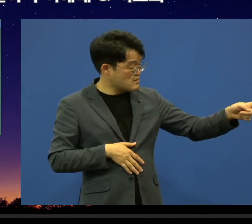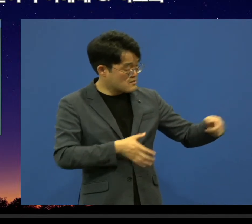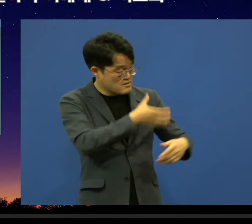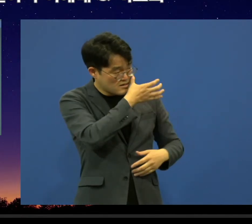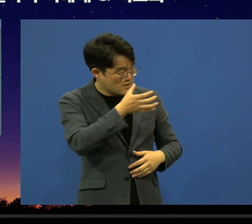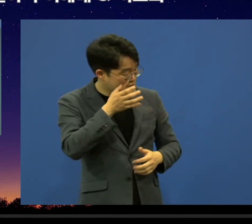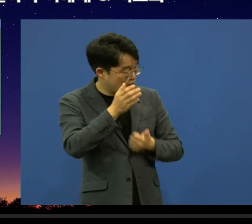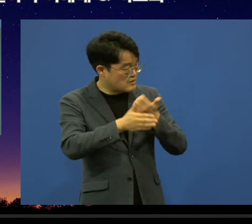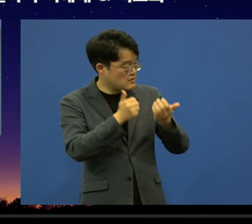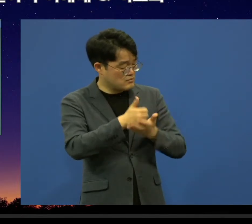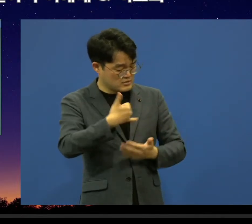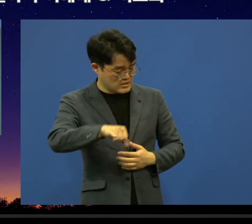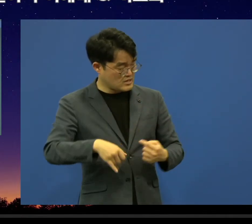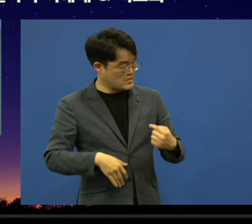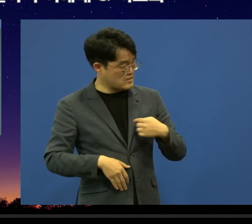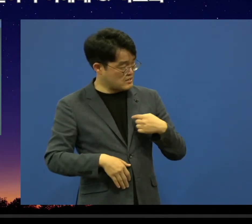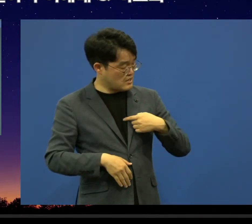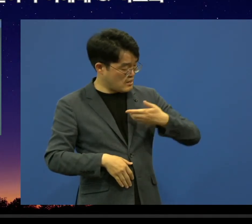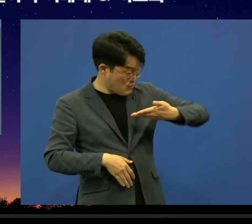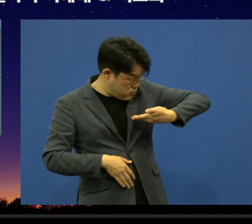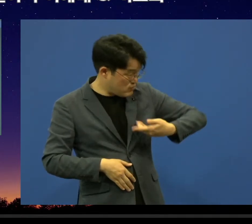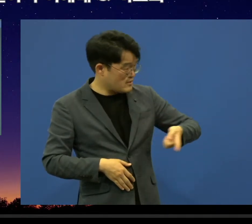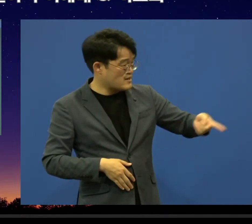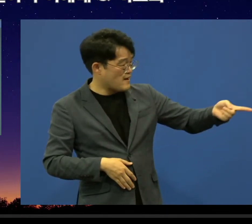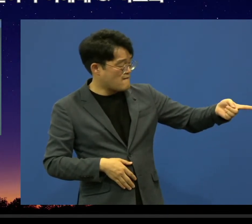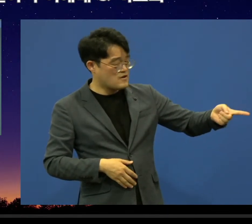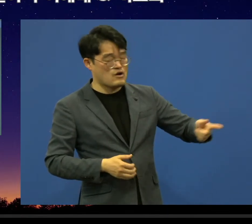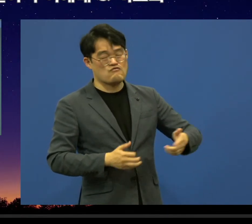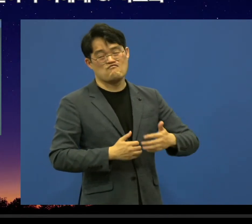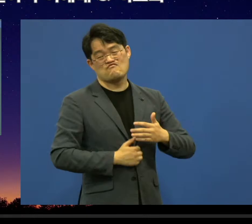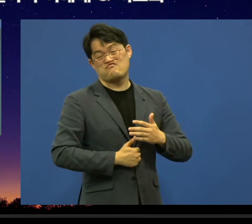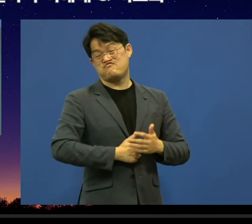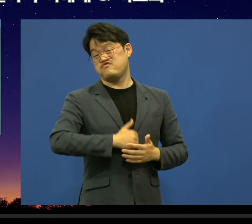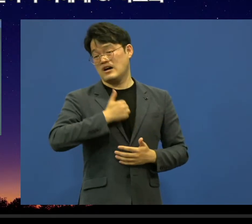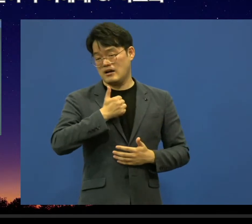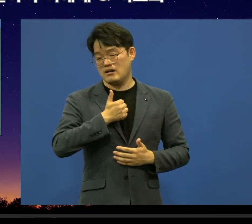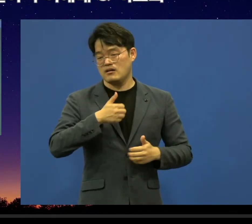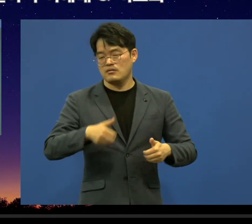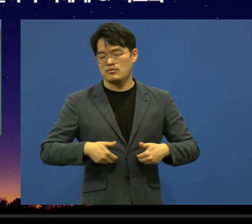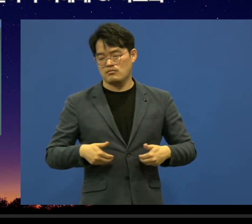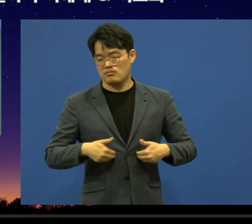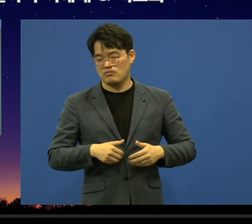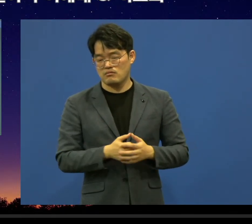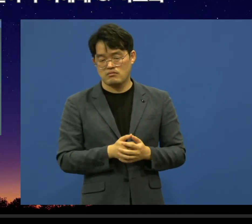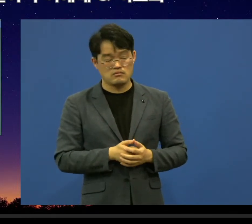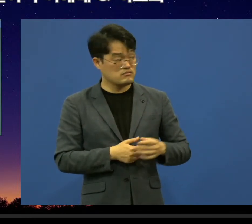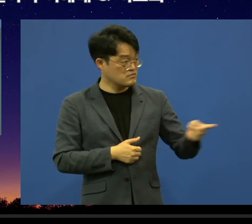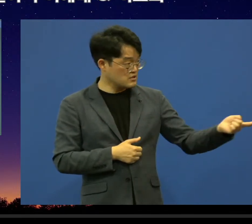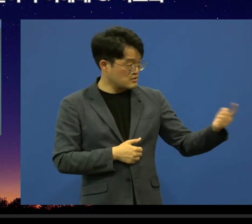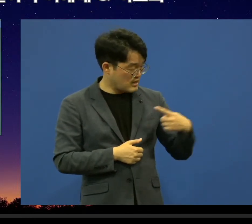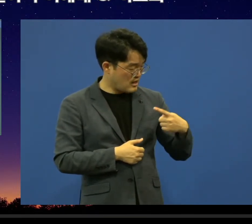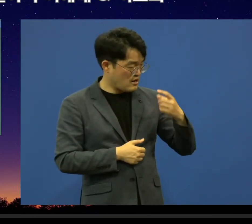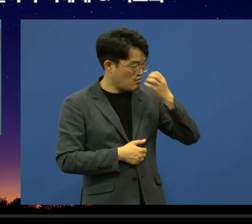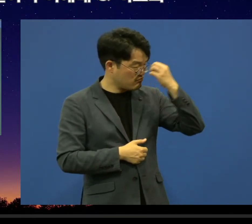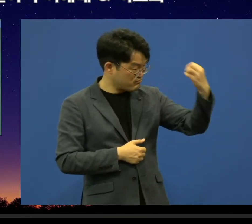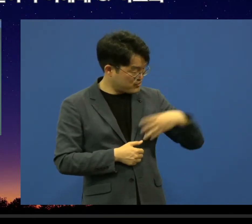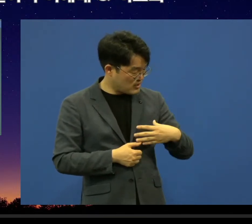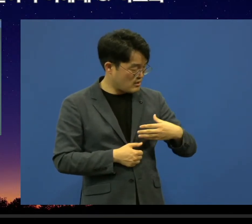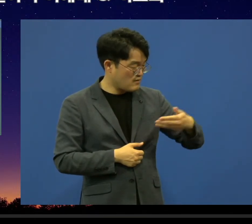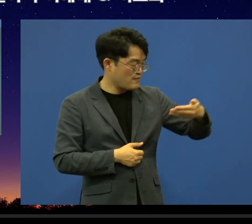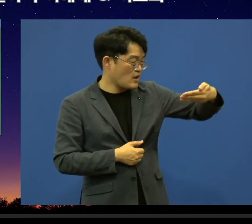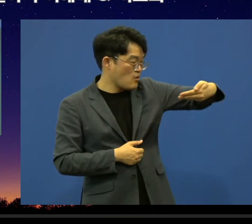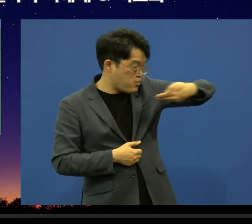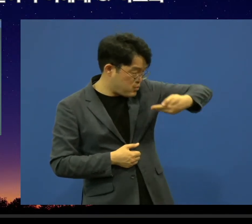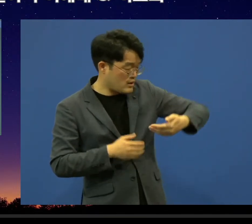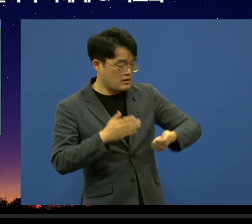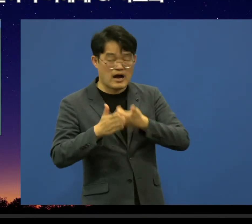나를 얕보느냐 분노해야 돼요. 나를 얕보는 것은 하나님을 얕보는 것이고 나를 모욕하는 것은 하나님을 모욕하는